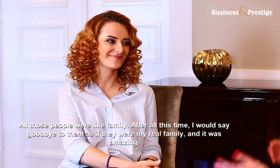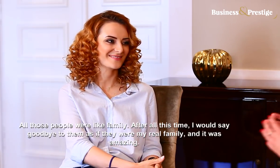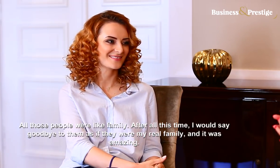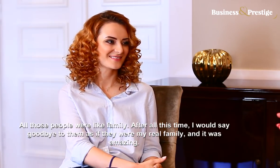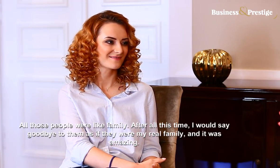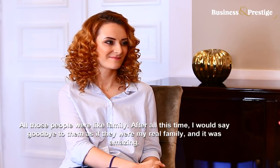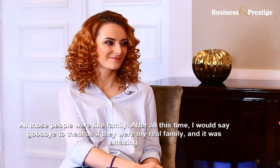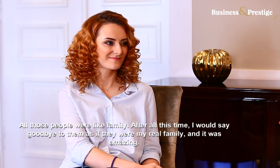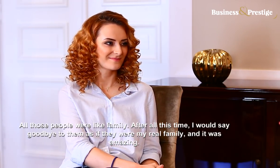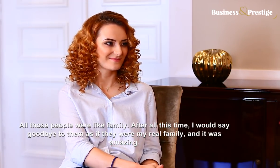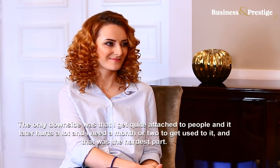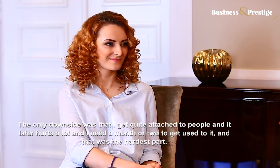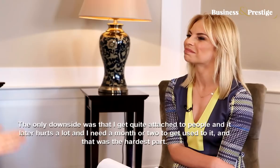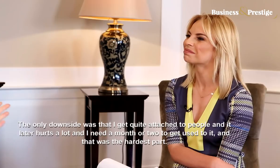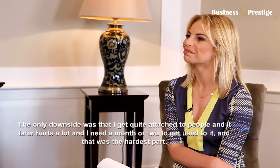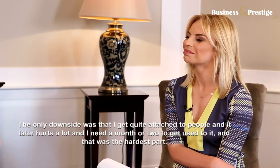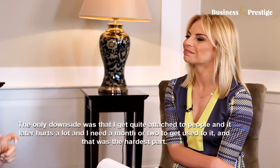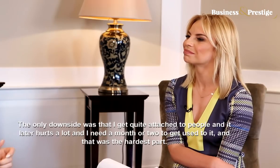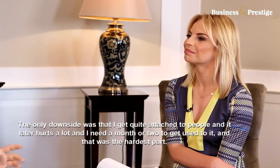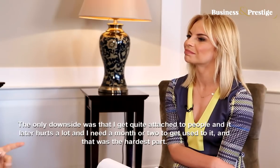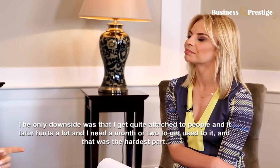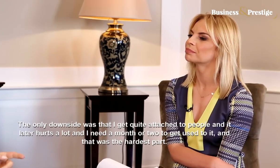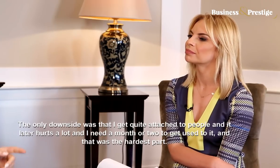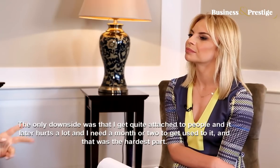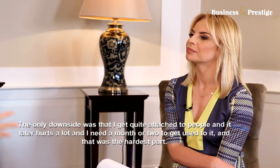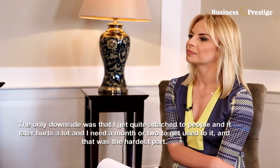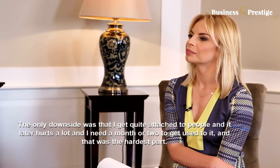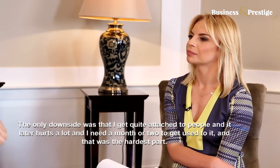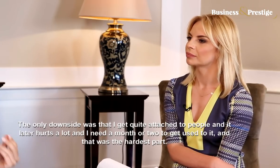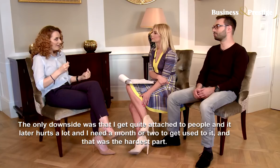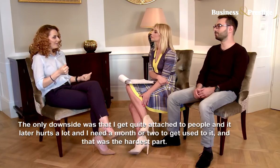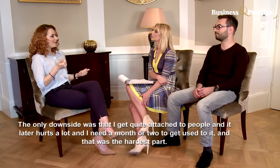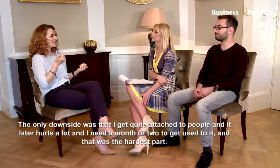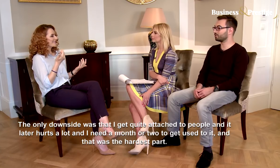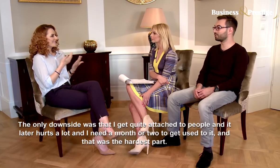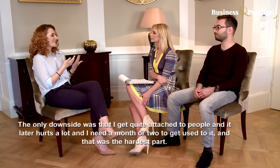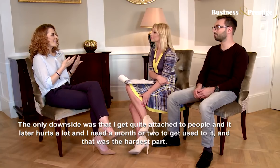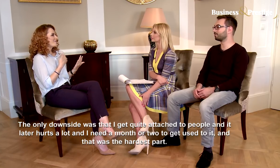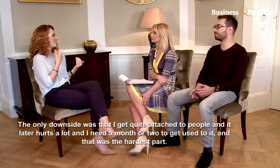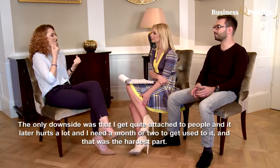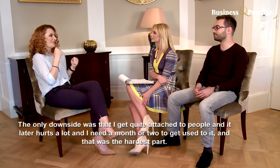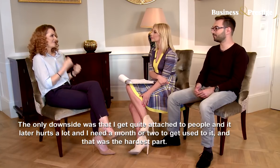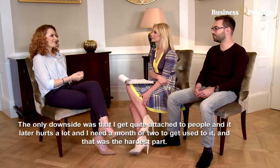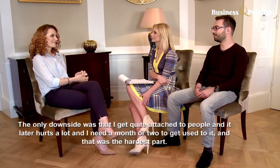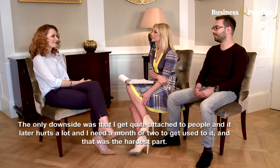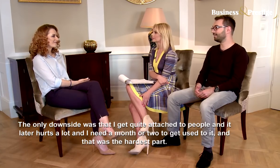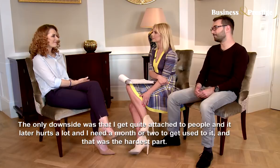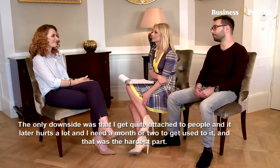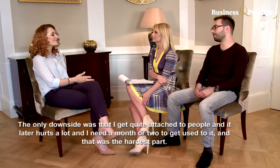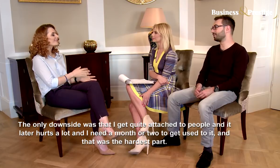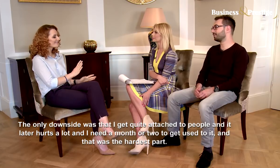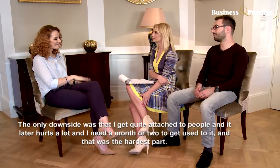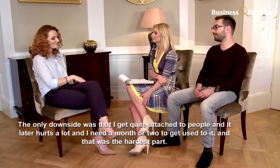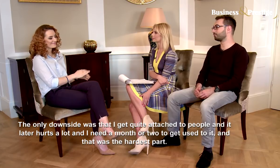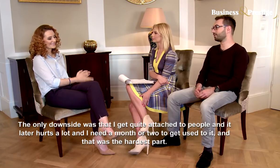się związuję z ludźmi i to często właśnie później mnie bardzo boli i potrzebuję, nie wiem, miesiąca, dwóch, żeby jakby się z tym oswoić i to